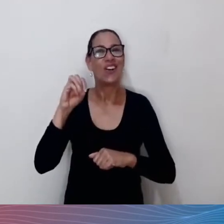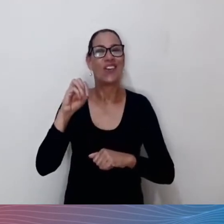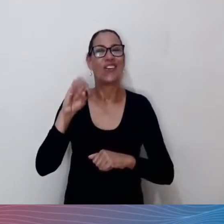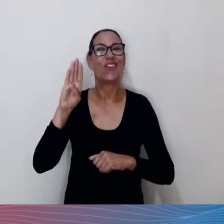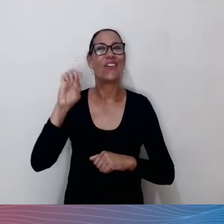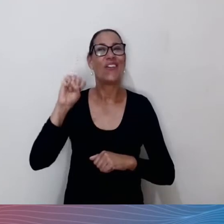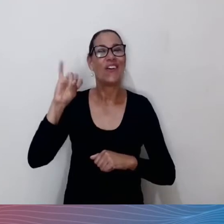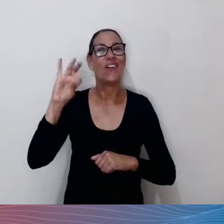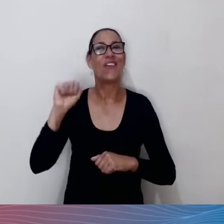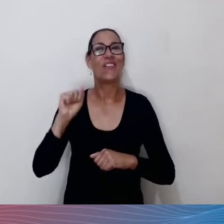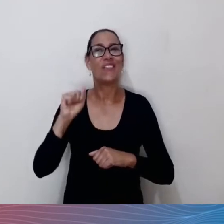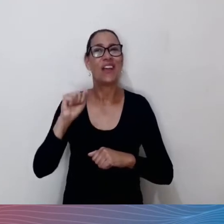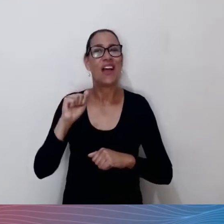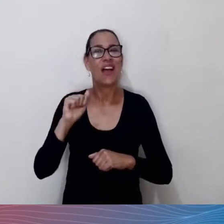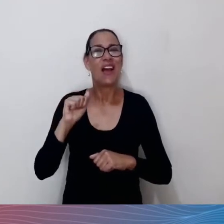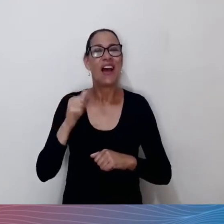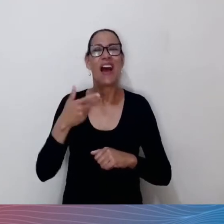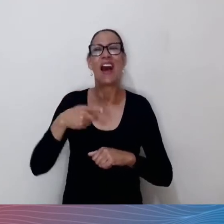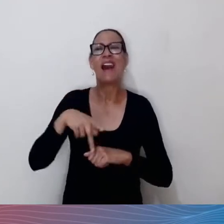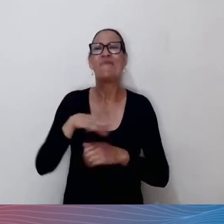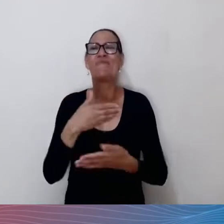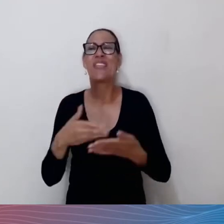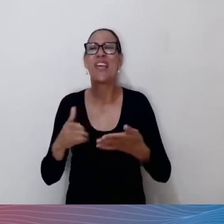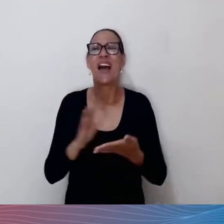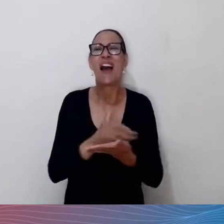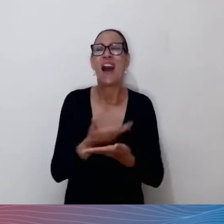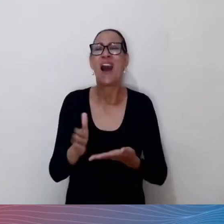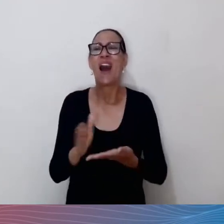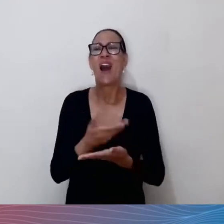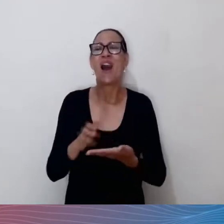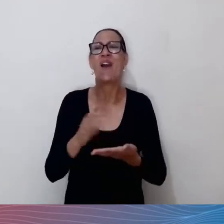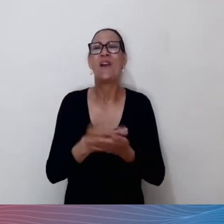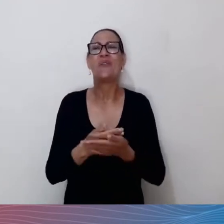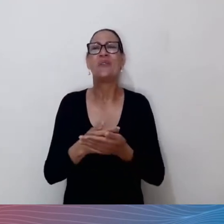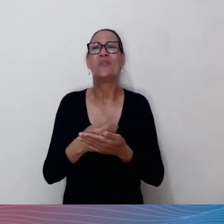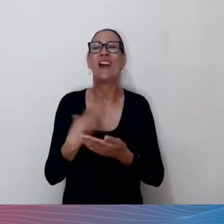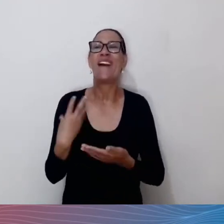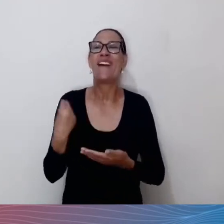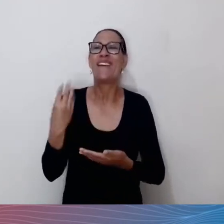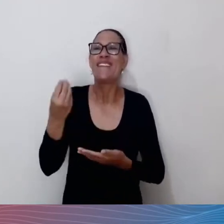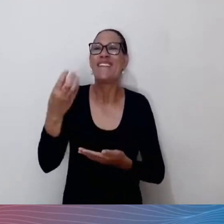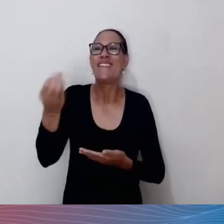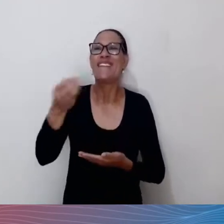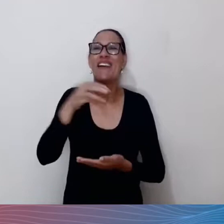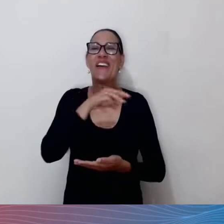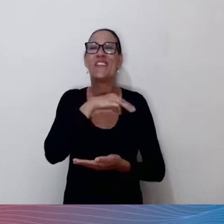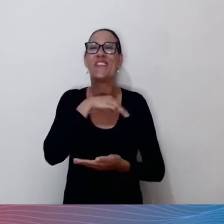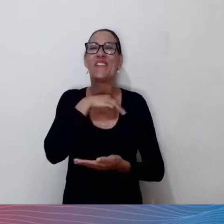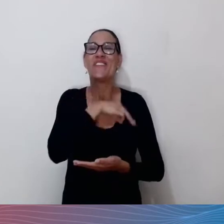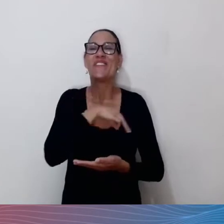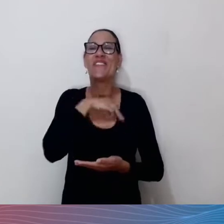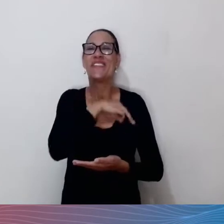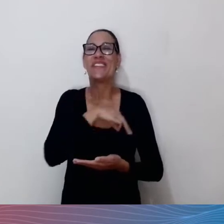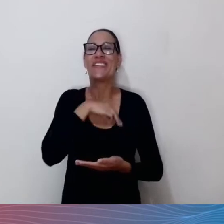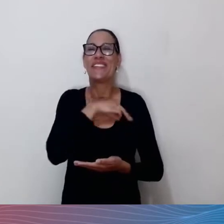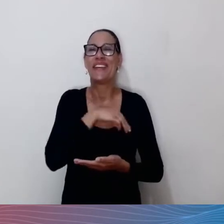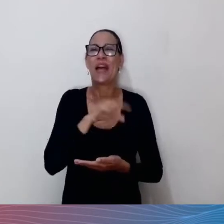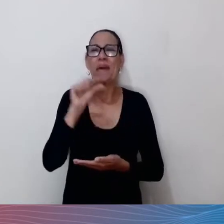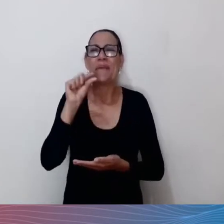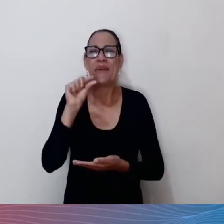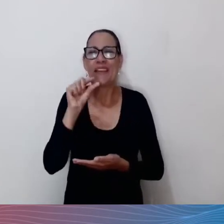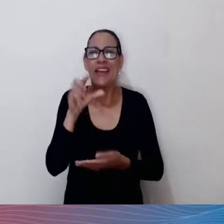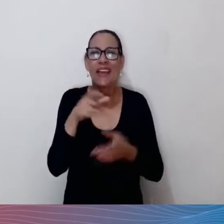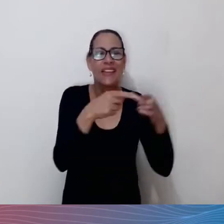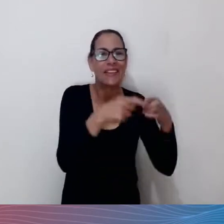trip, viagens missionárias, né? Fazendo pequenas missões de uma cidade para outra, indo